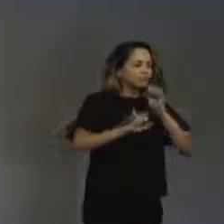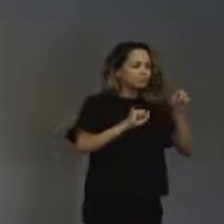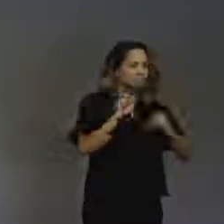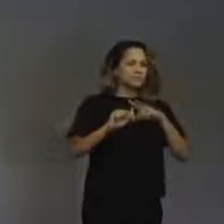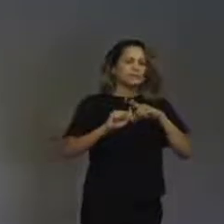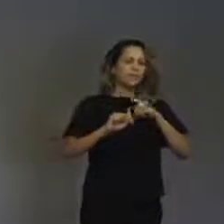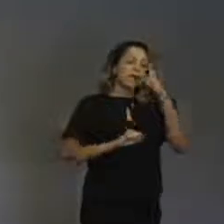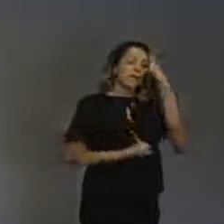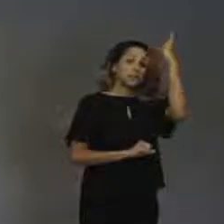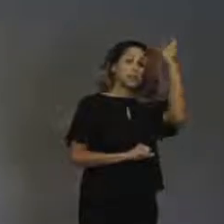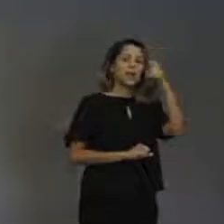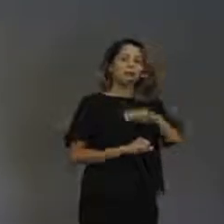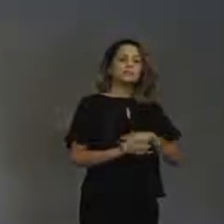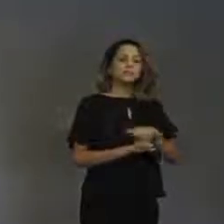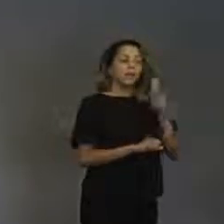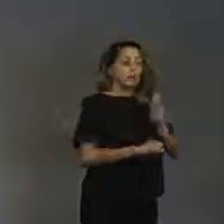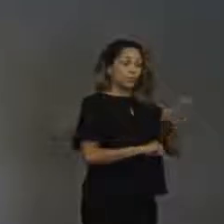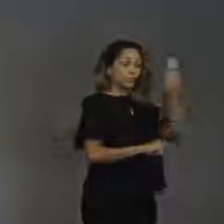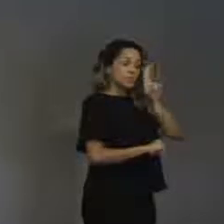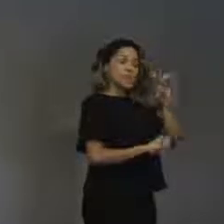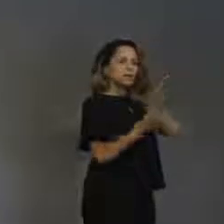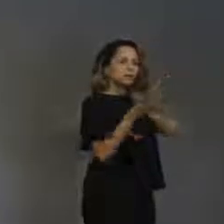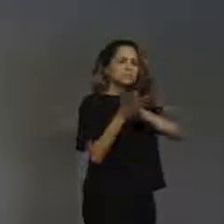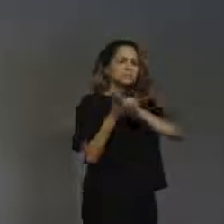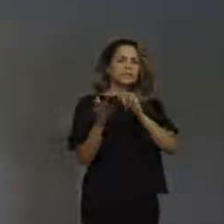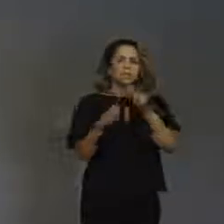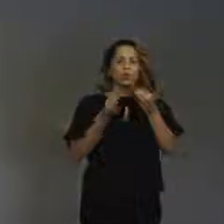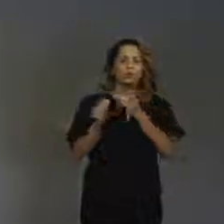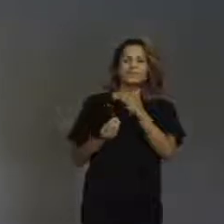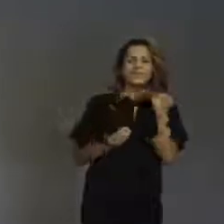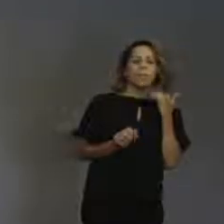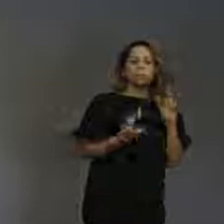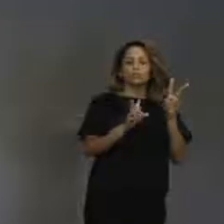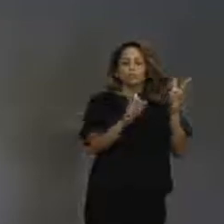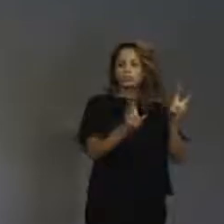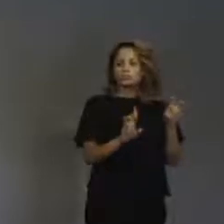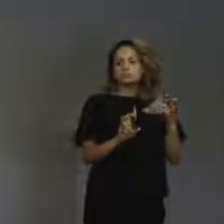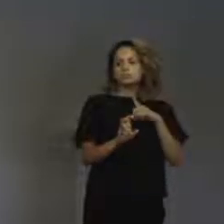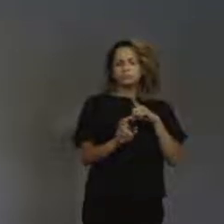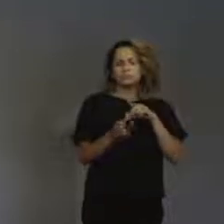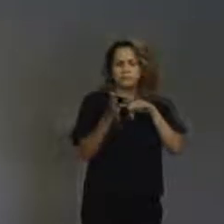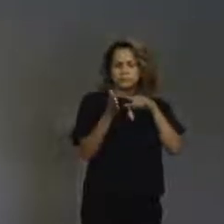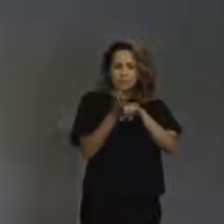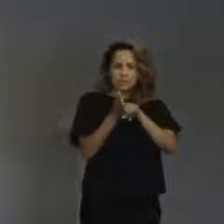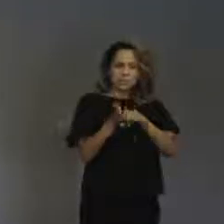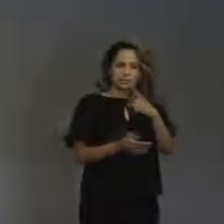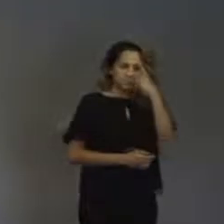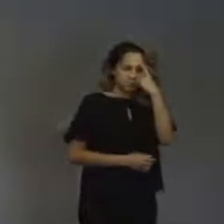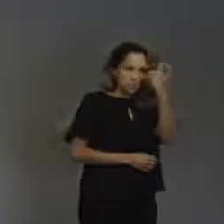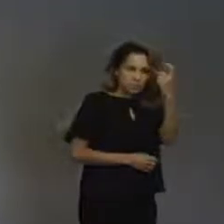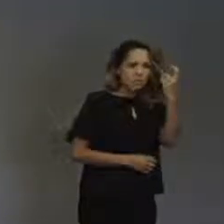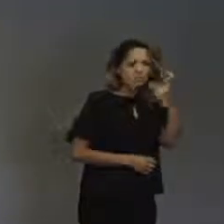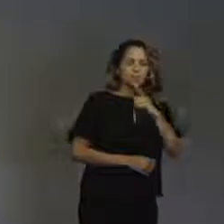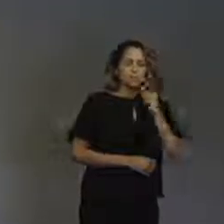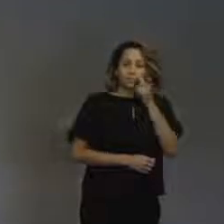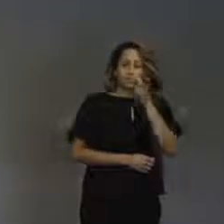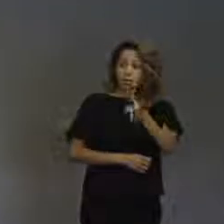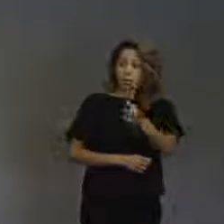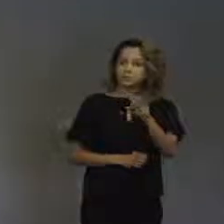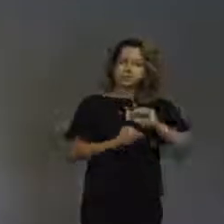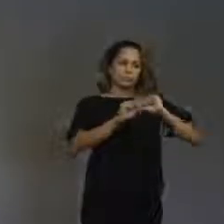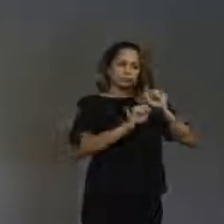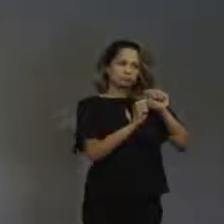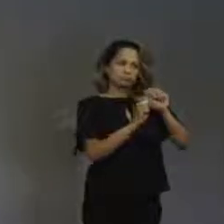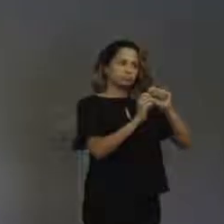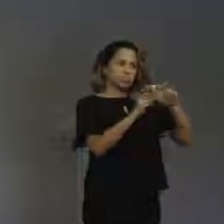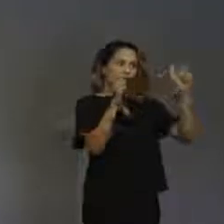como mote. E é um estudo muito sério, desenvolvido pela INSEAD, pelo Tata Group, enfim, pela ADECO, que é uma grande empresa de headhunting,